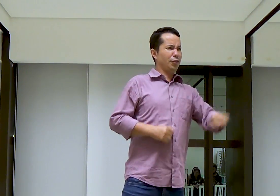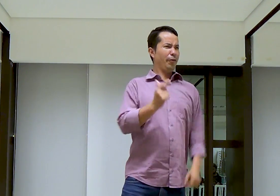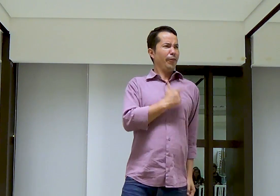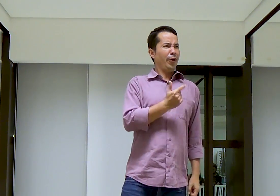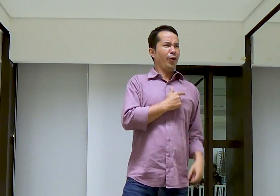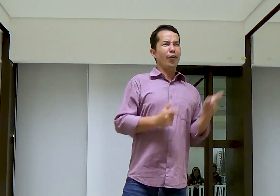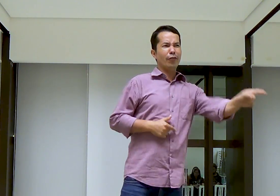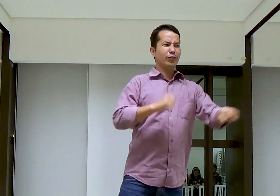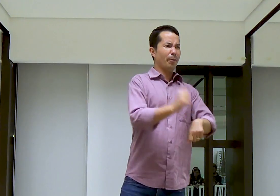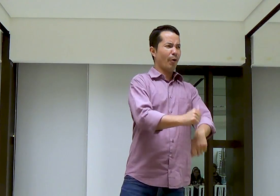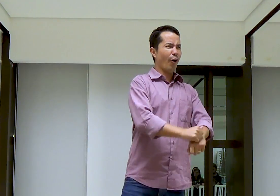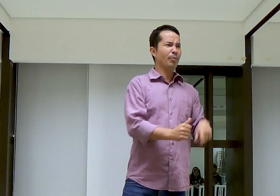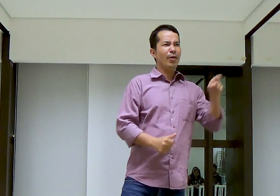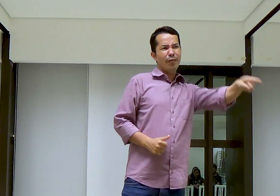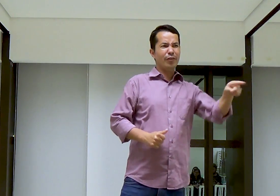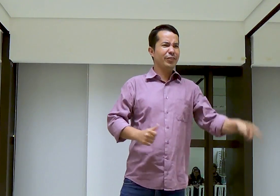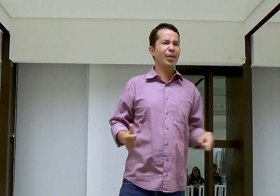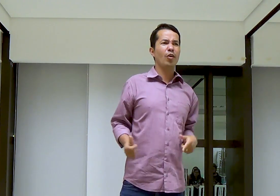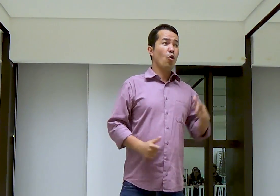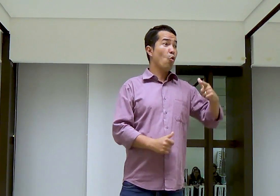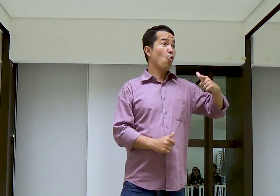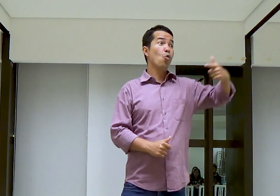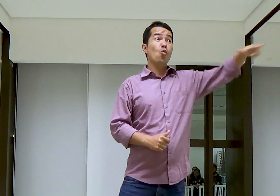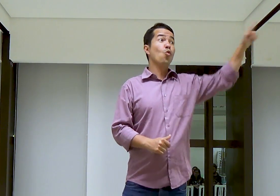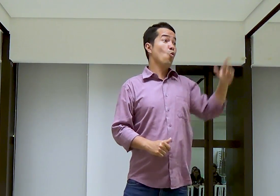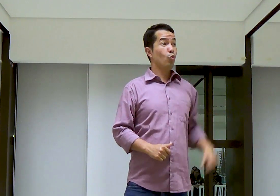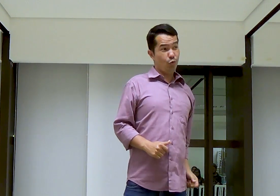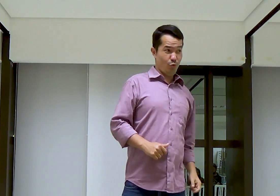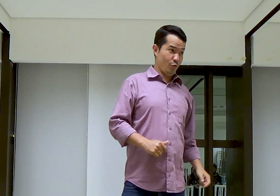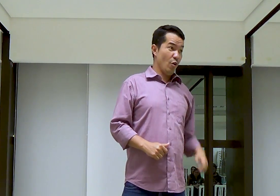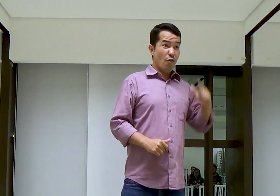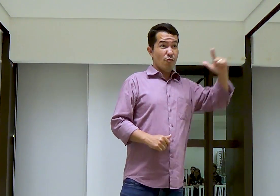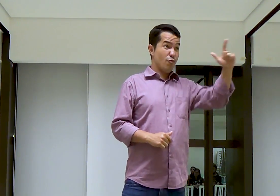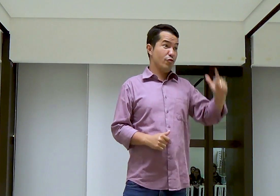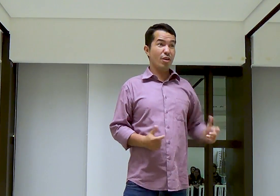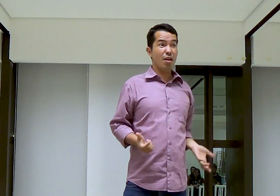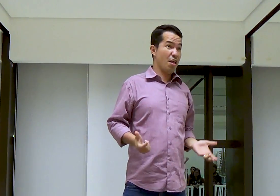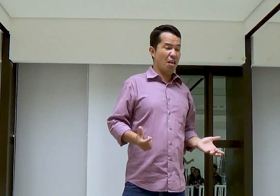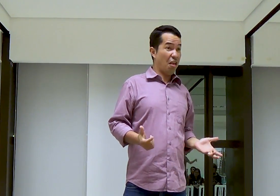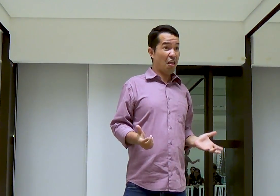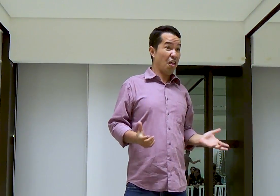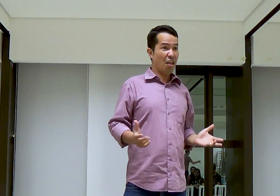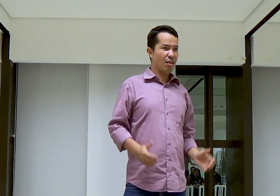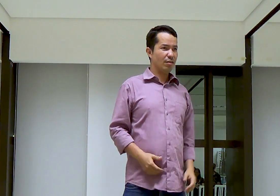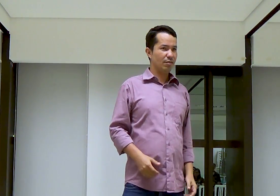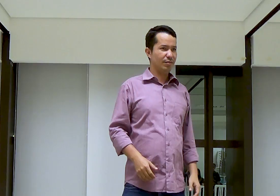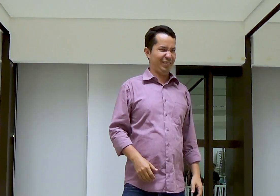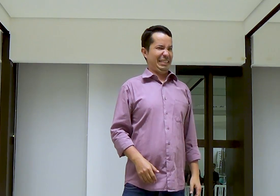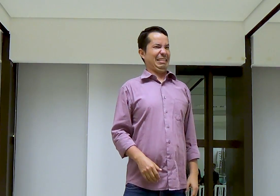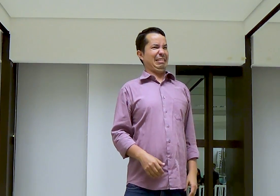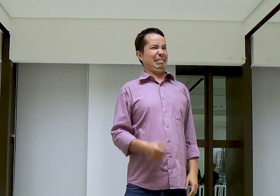Quem julga, não ama. Você julga que ele é mais feio, que ele é mais pobre, que ele é isso, que ele é aquilo, você